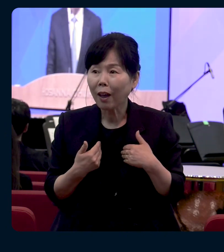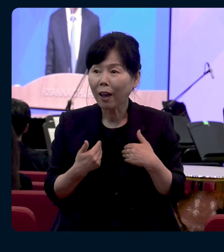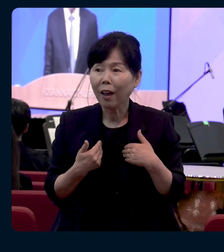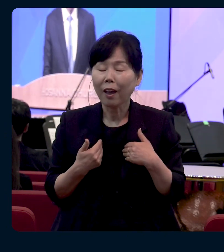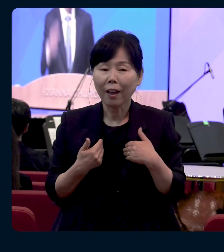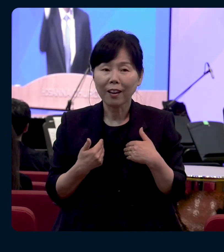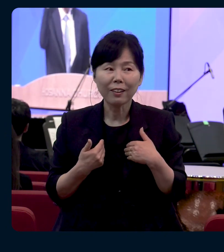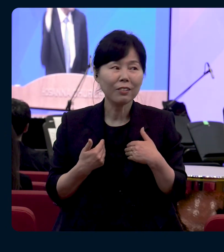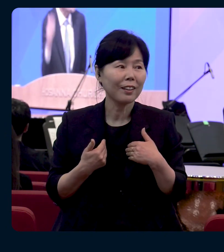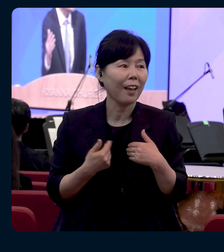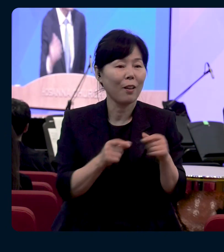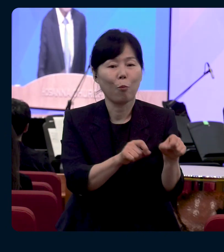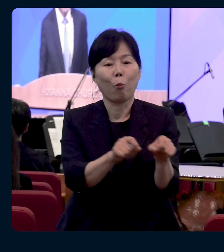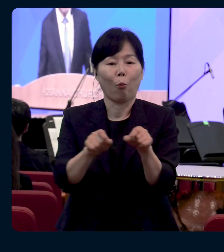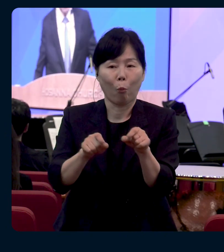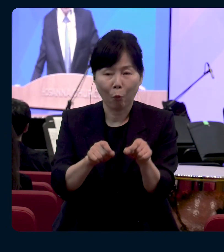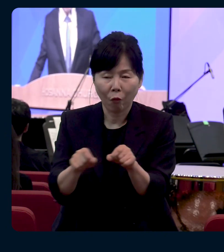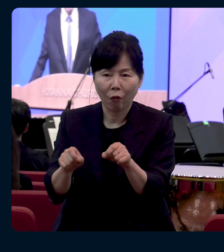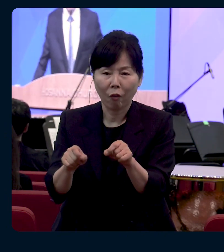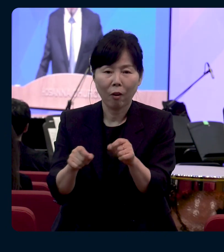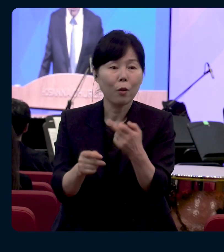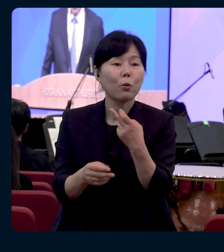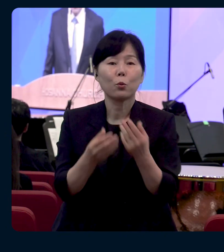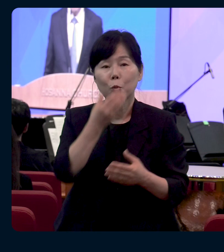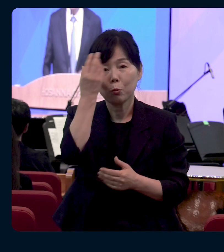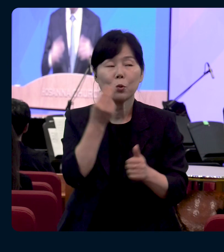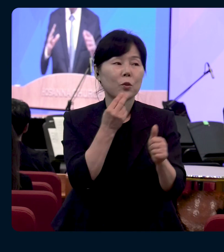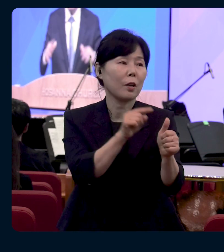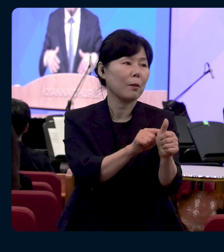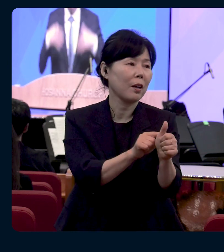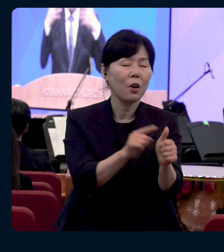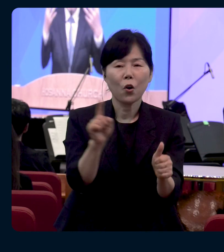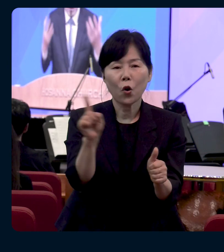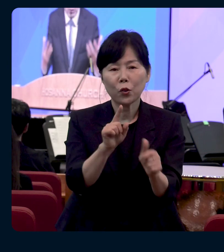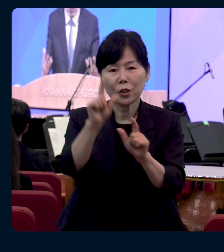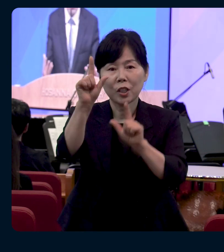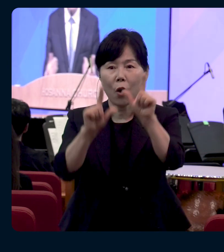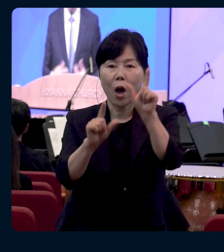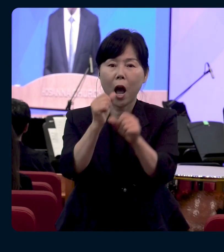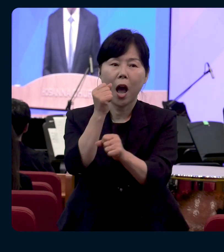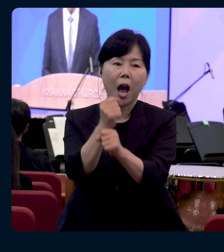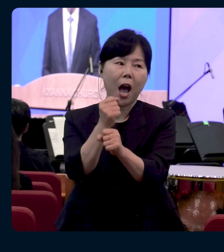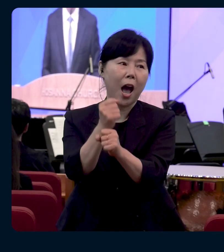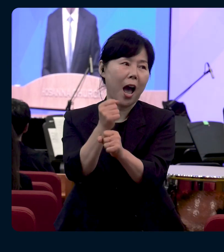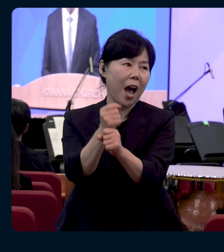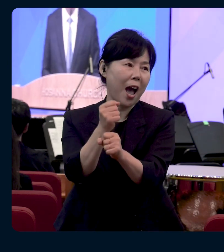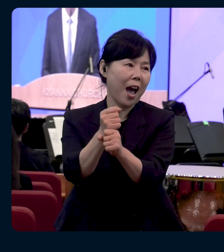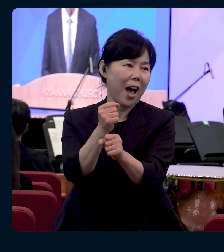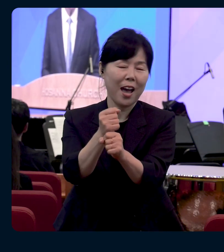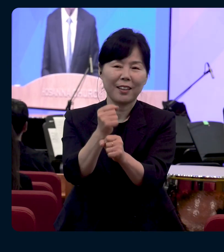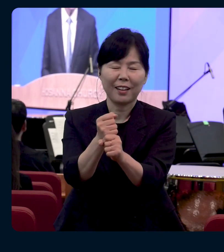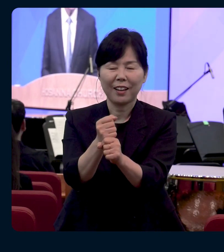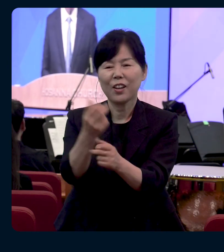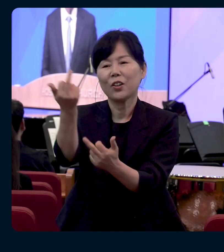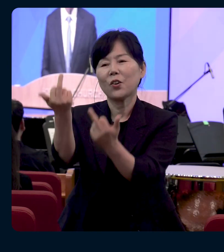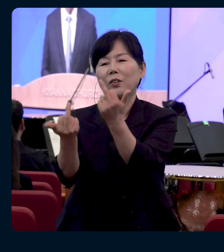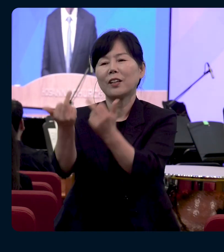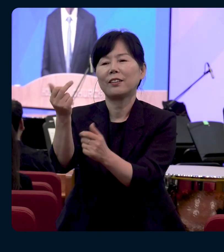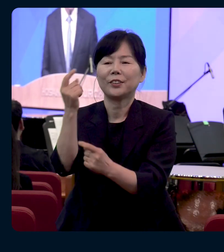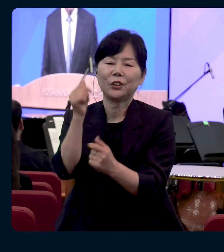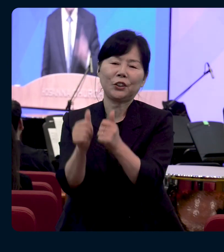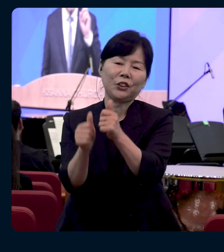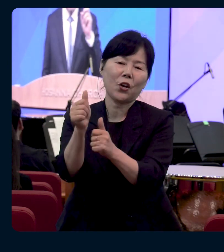그런데 그것에 앞서서 요셉이 계속 어떤 상황을 만들어서 형제들을 시험하고 있다 하는